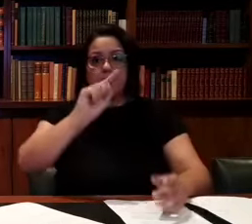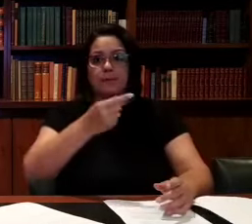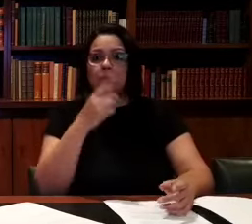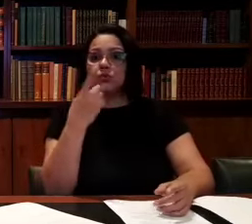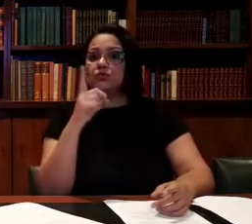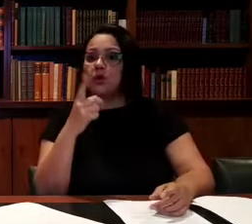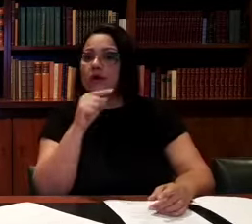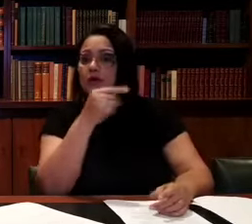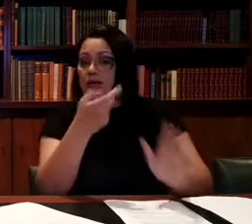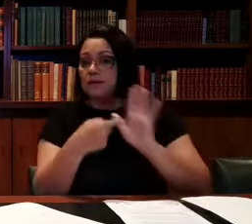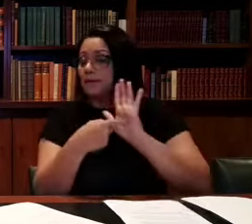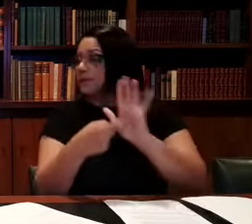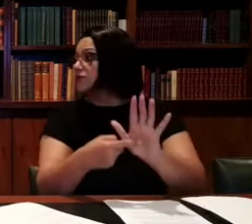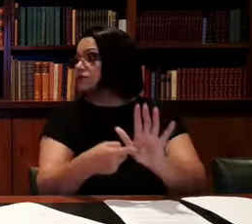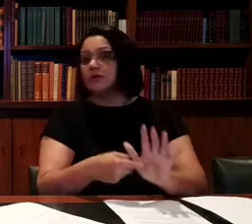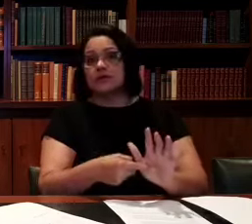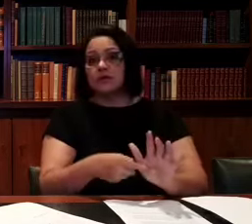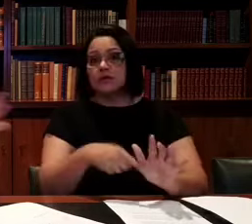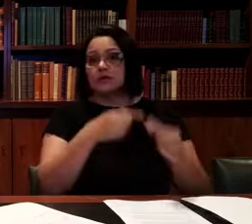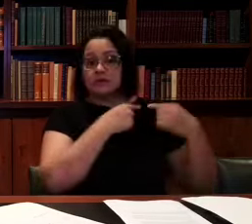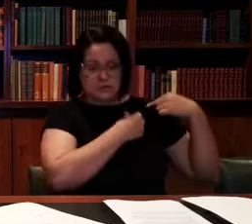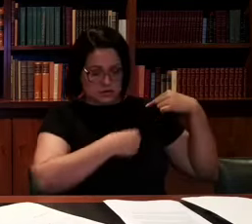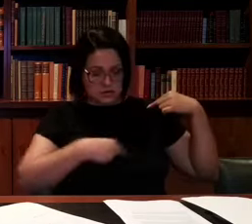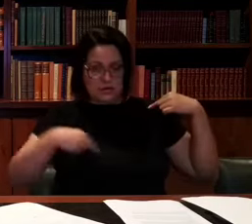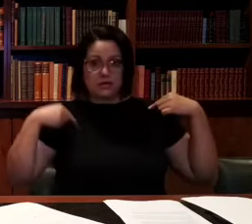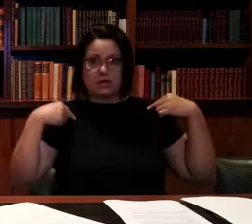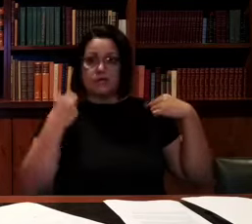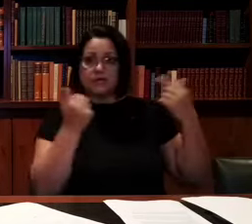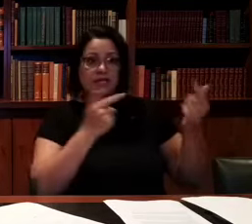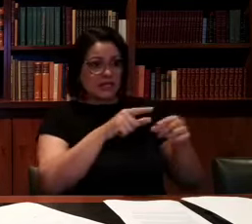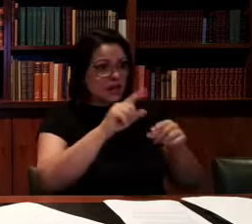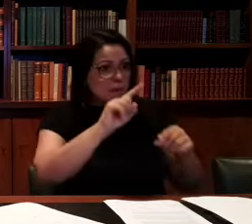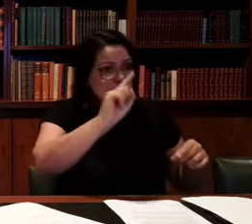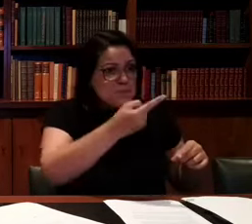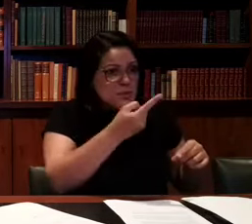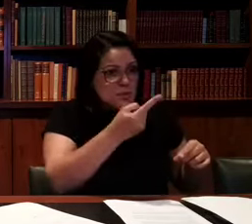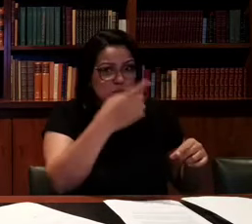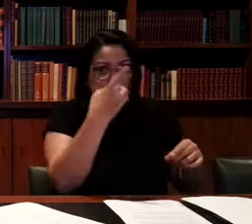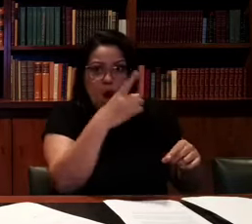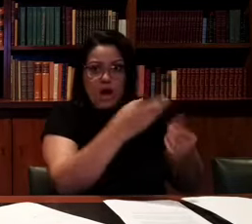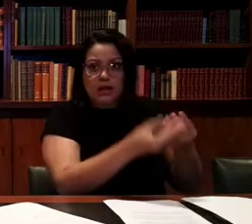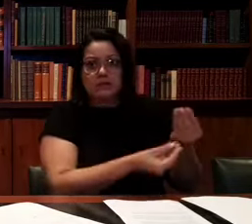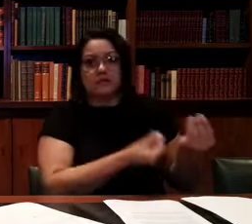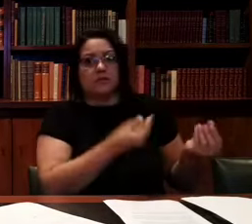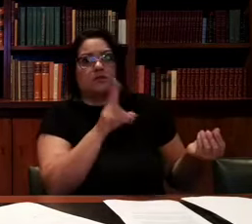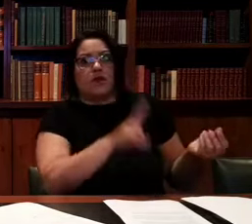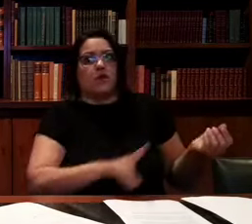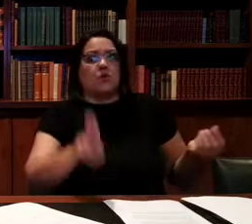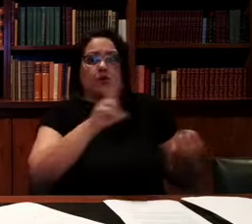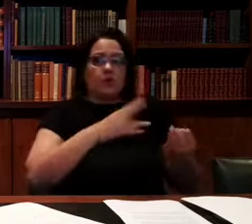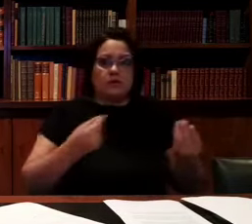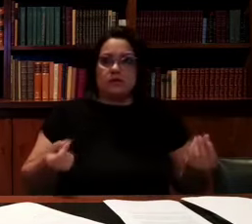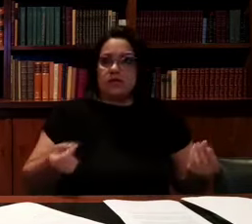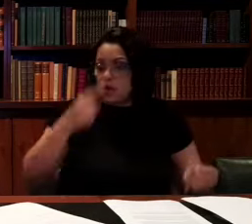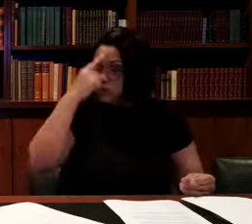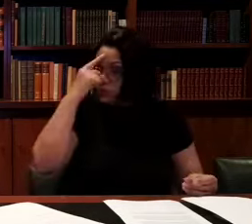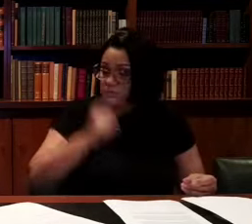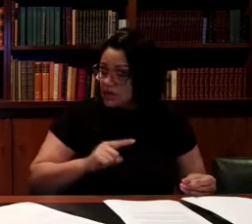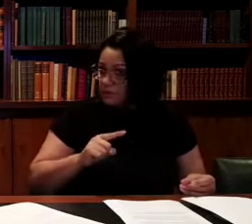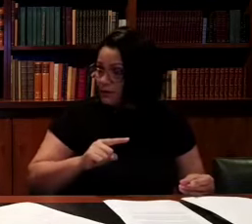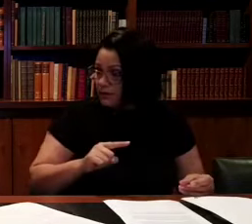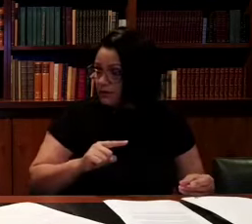$1000 agora você com 10 correntinhas ficou para torná-la de novo aqui no Brasil e eu uso para bijuteria e uma coisa que eu não sabia